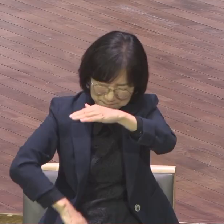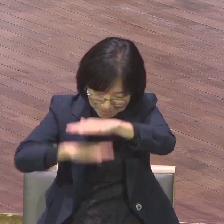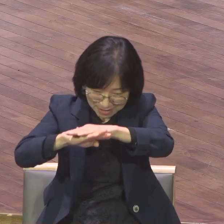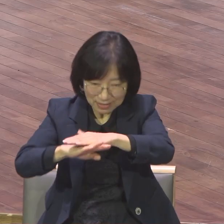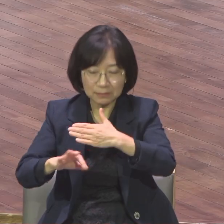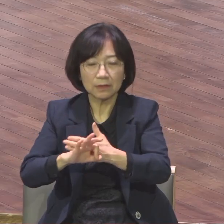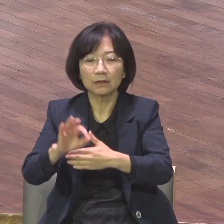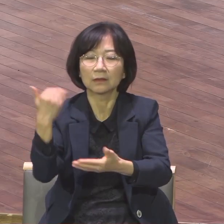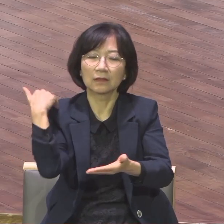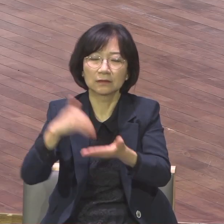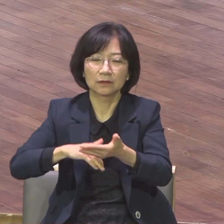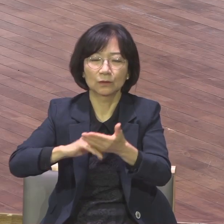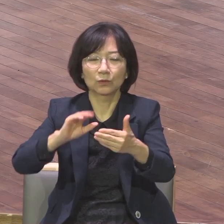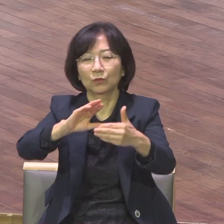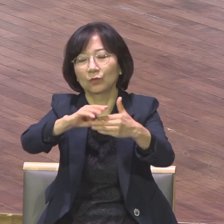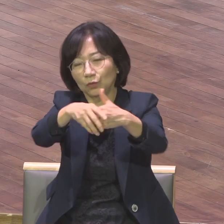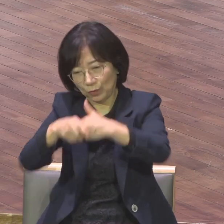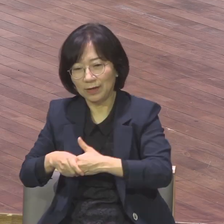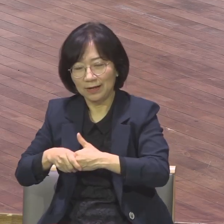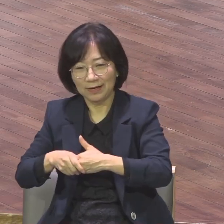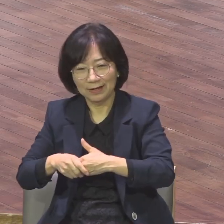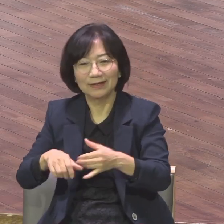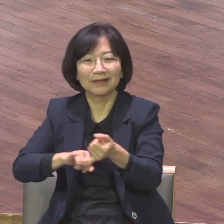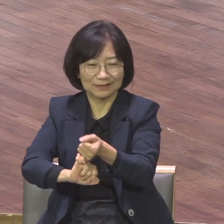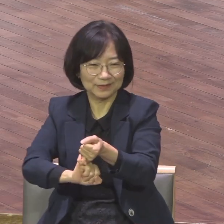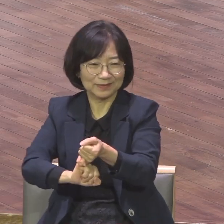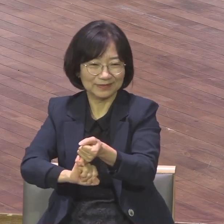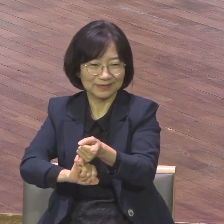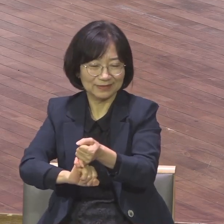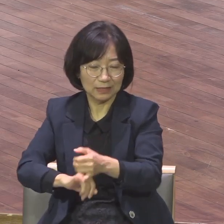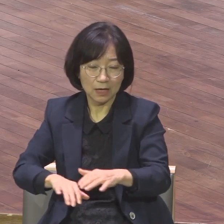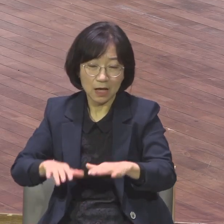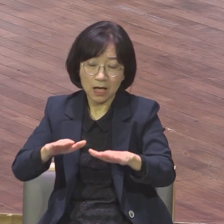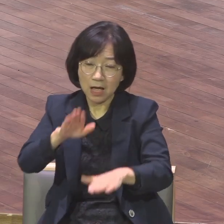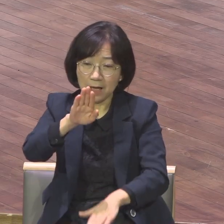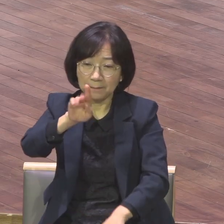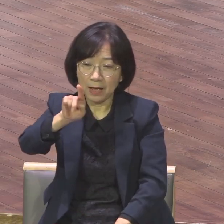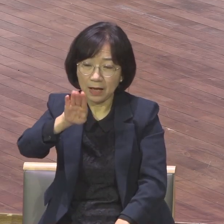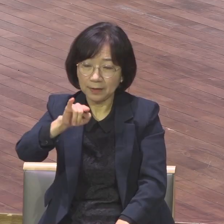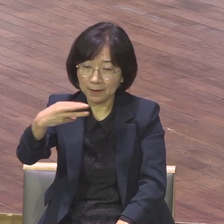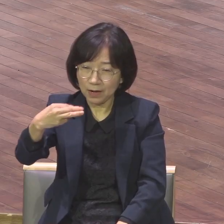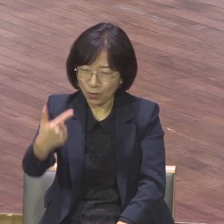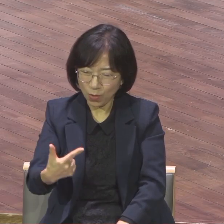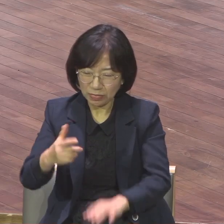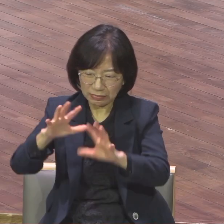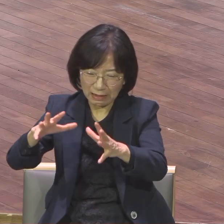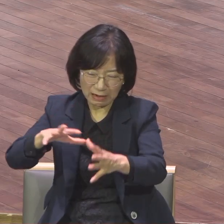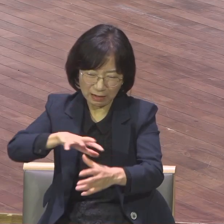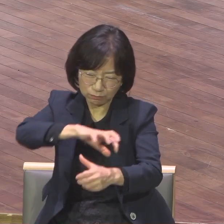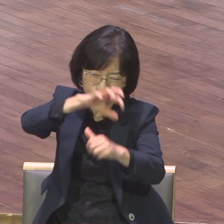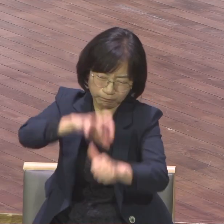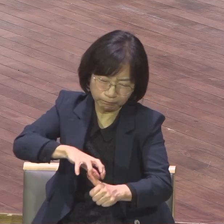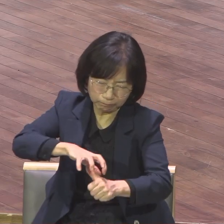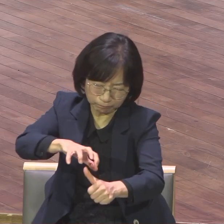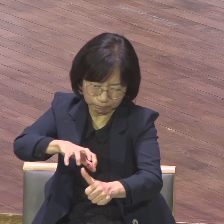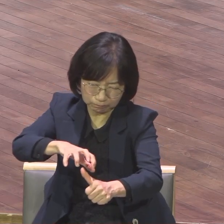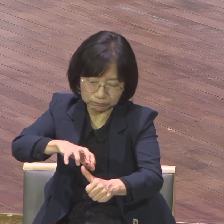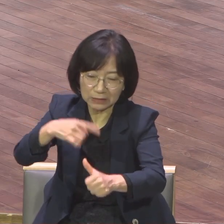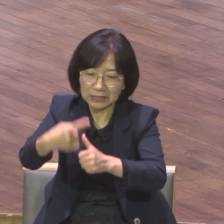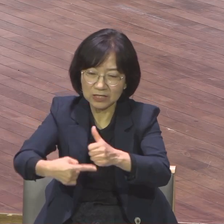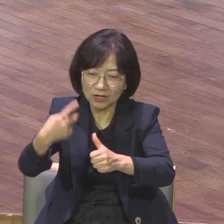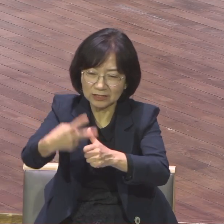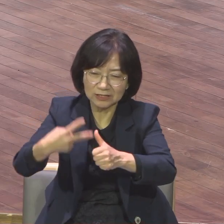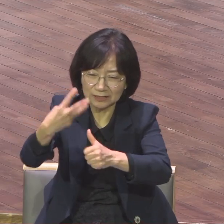보니까 포로 기간 70년이라는 사실을 말하고 있는데, 이 바벨론에서 70년이 차면 그랬잖아요.